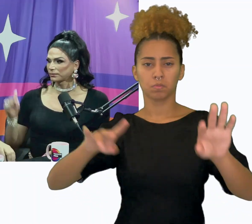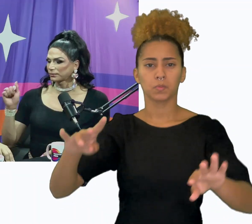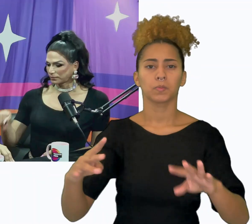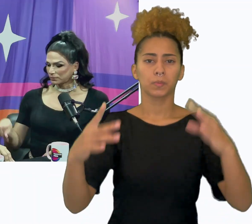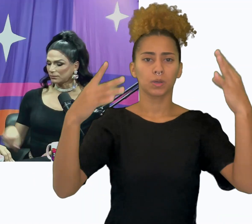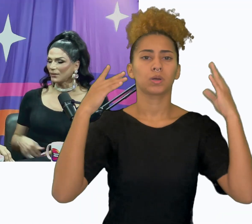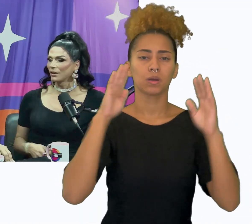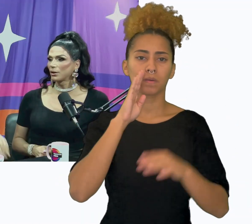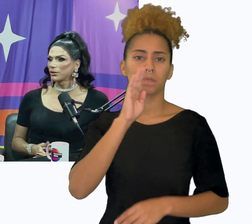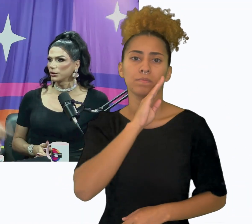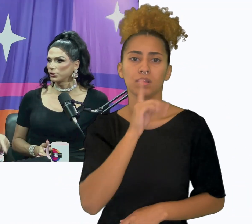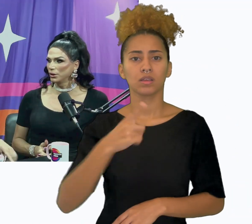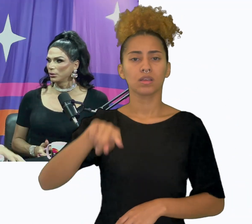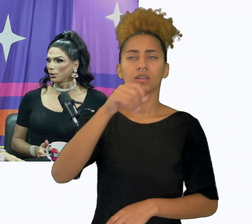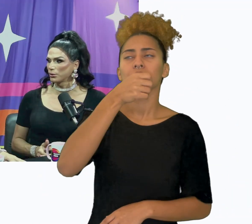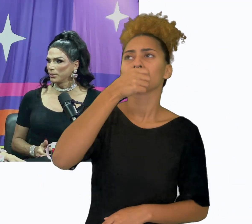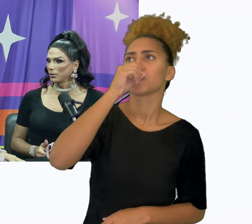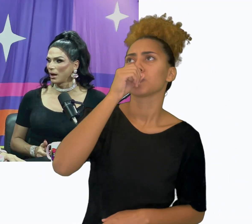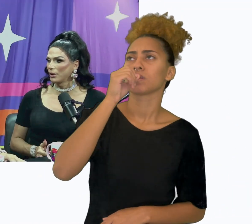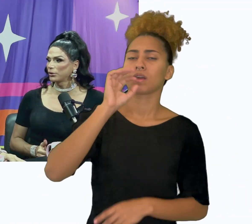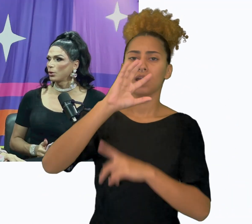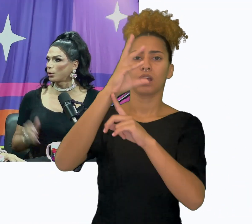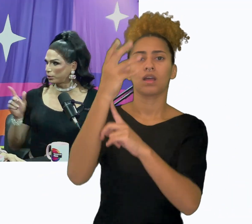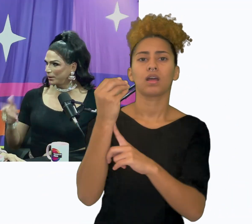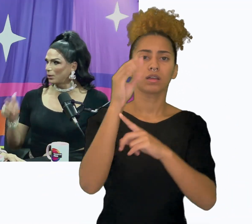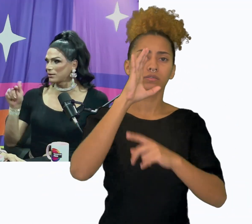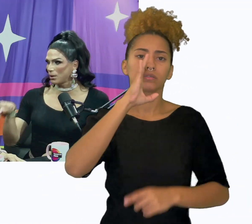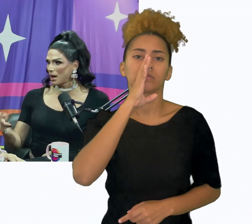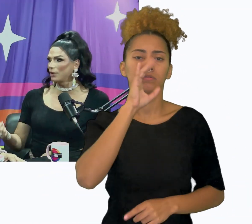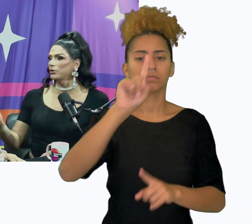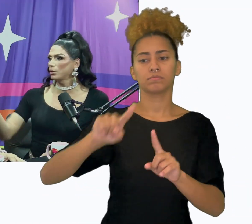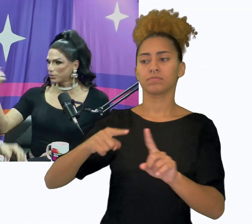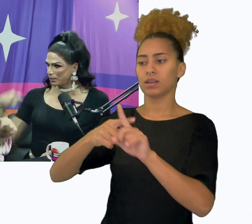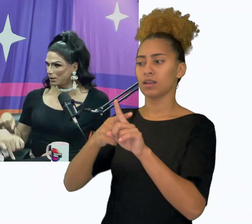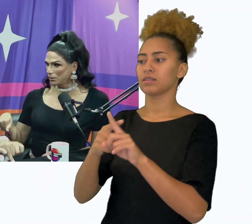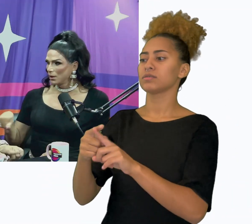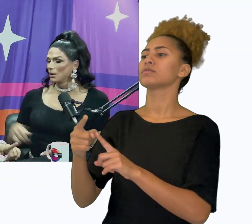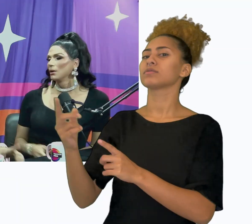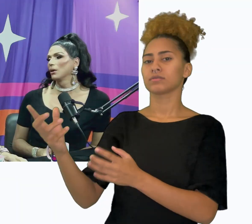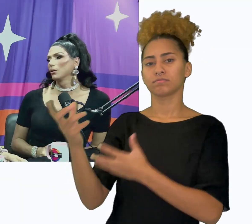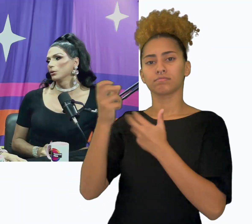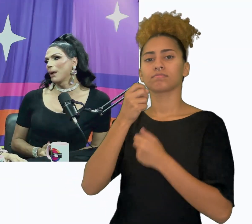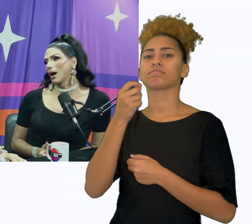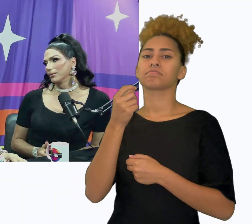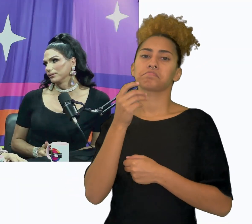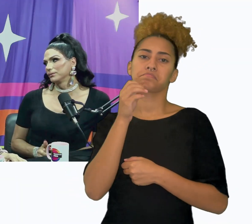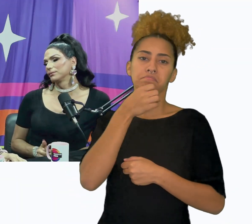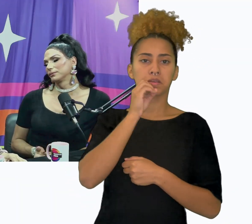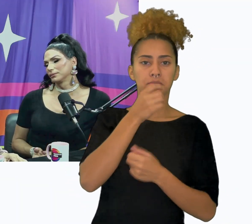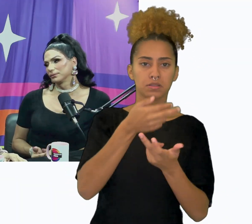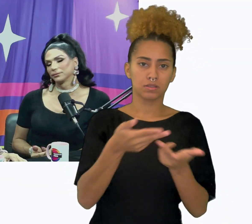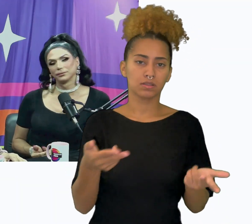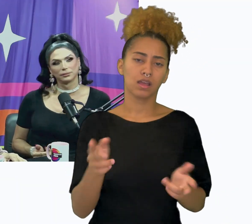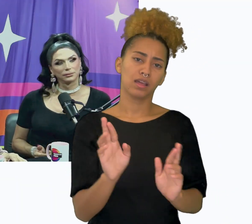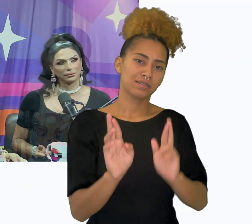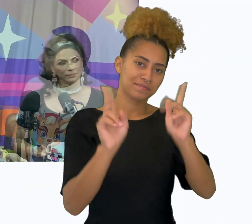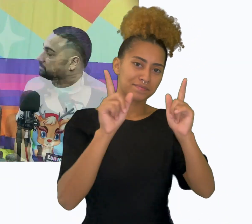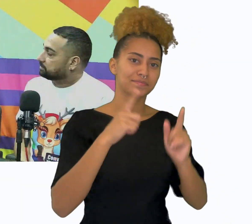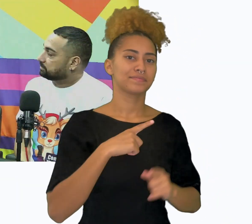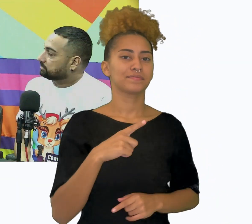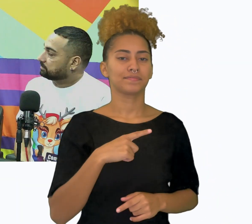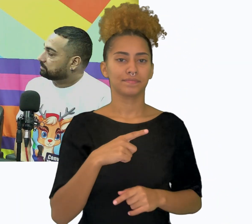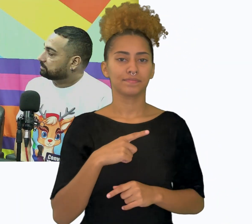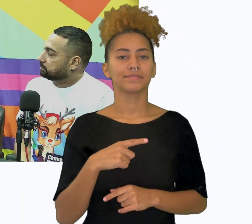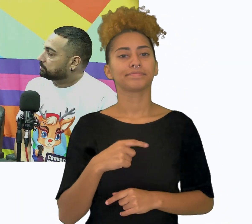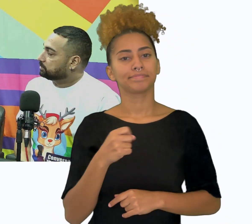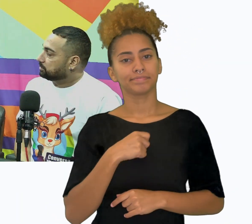me olhando, eles estão consumindo a arte, consumindo a sua arte e consumindo o bar. E também porque são diferentes, né?